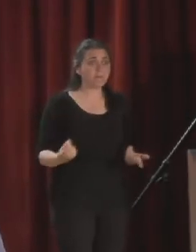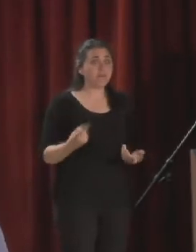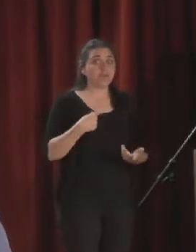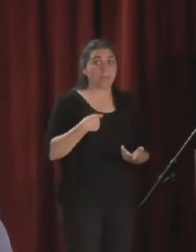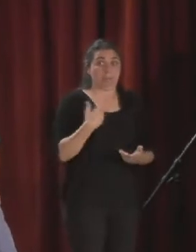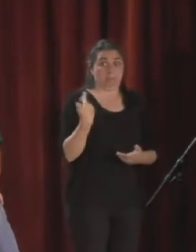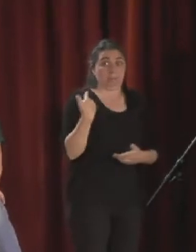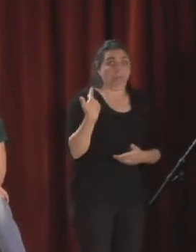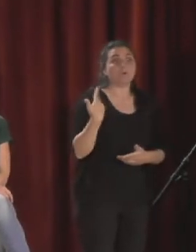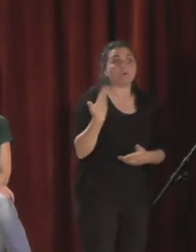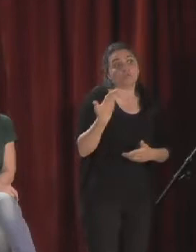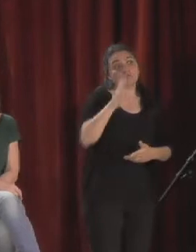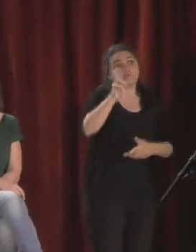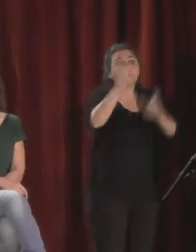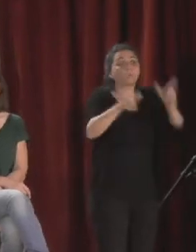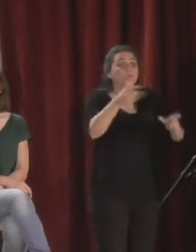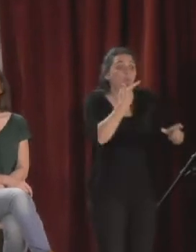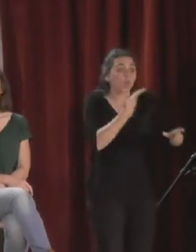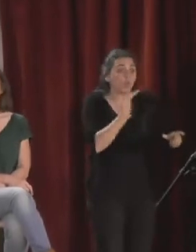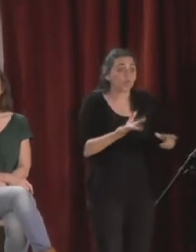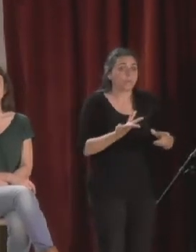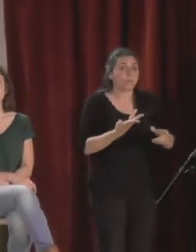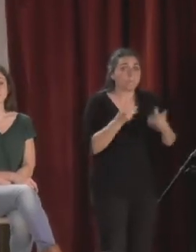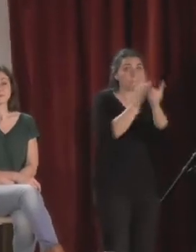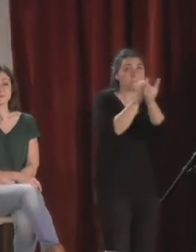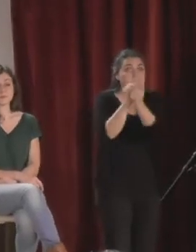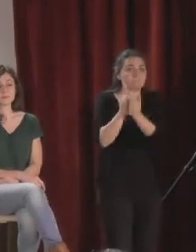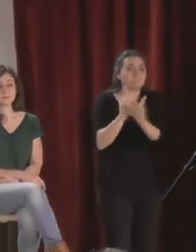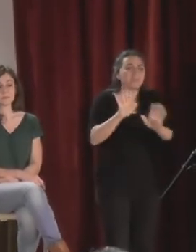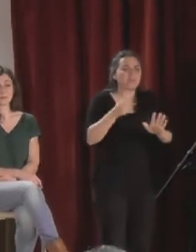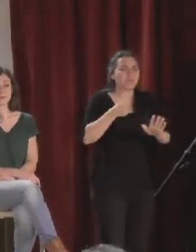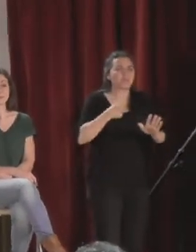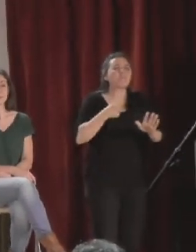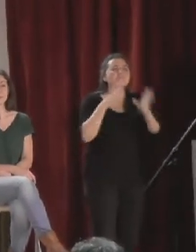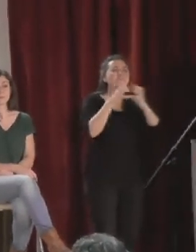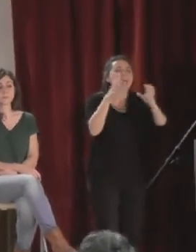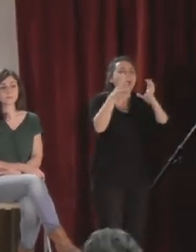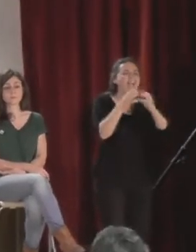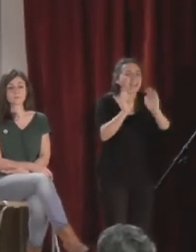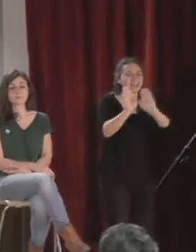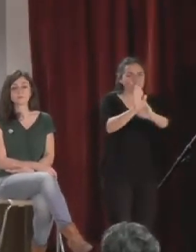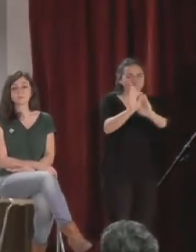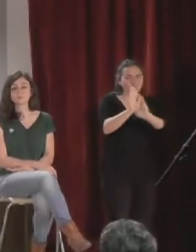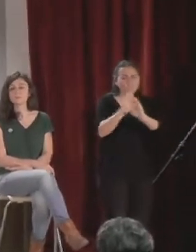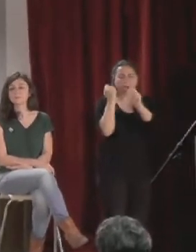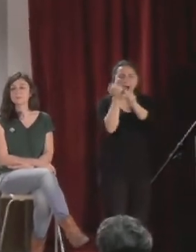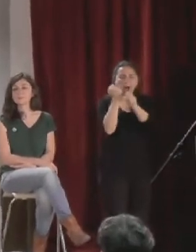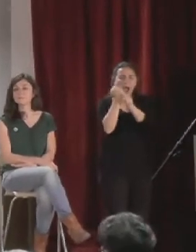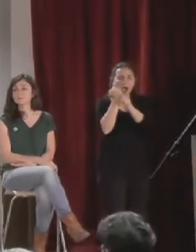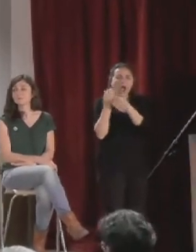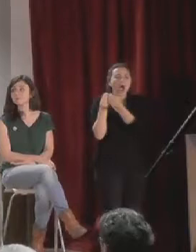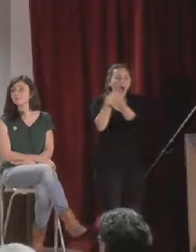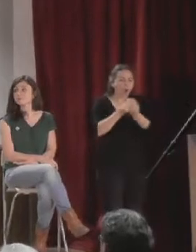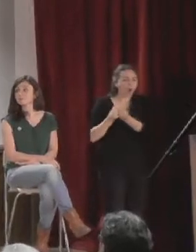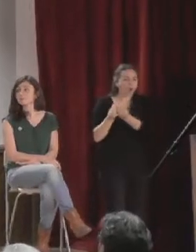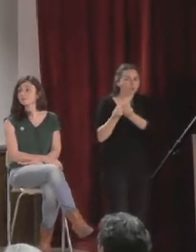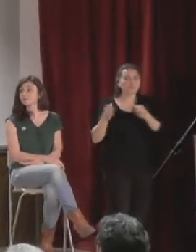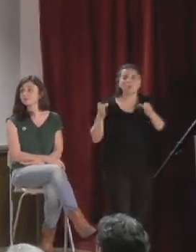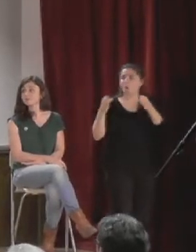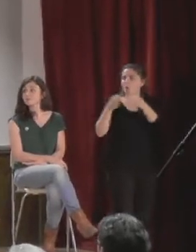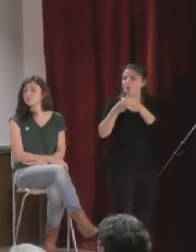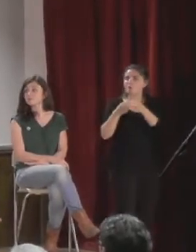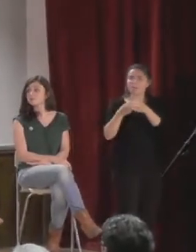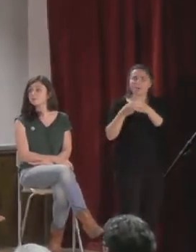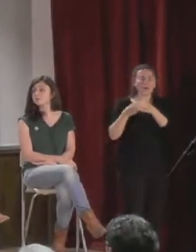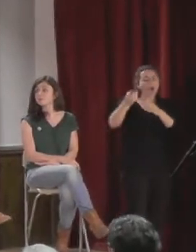pouco, pero que estou desexando que sigamos con esta boa sintonía e facendo equipo. Eu suelo decir que somos o Dream